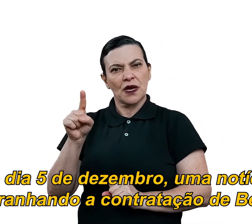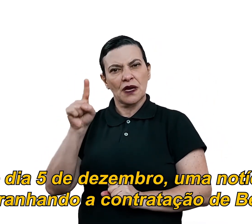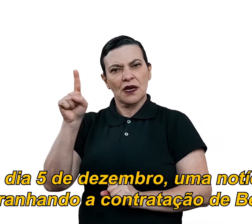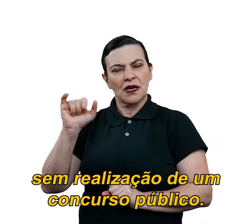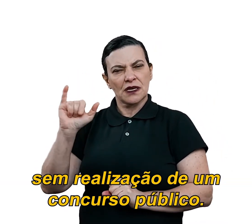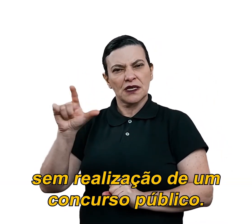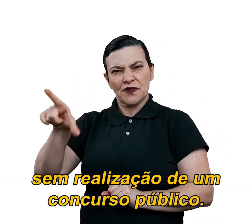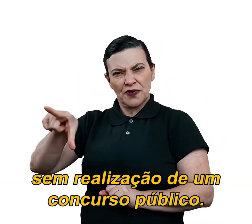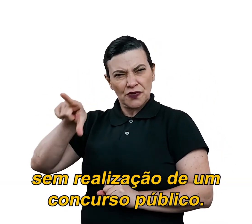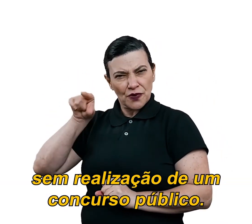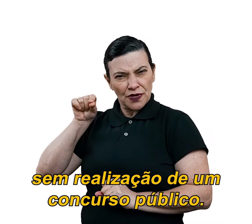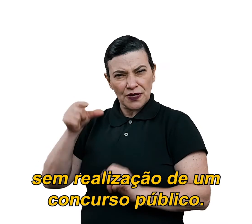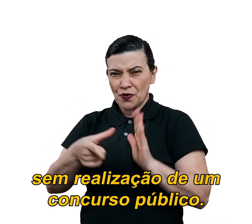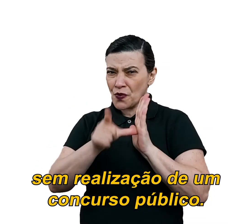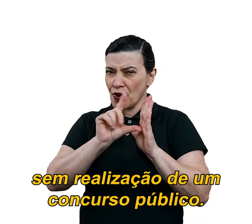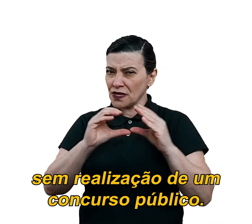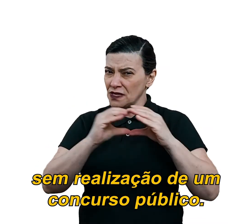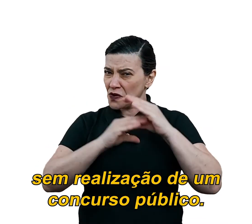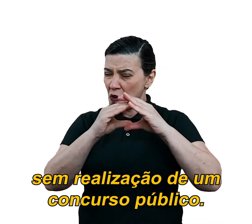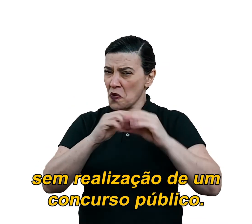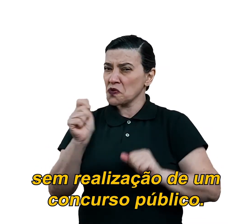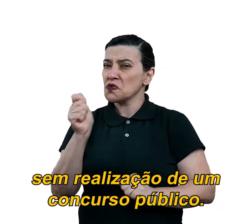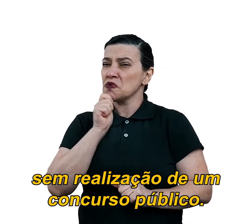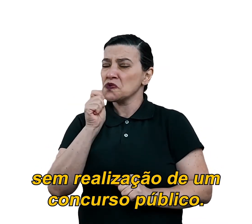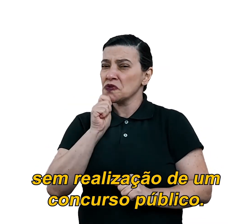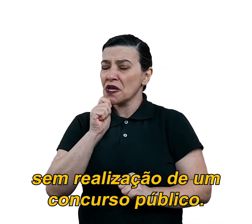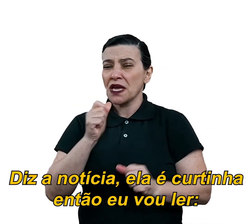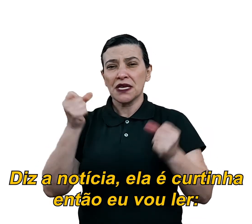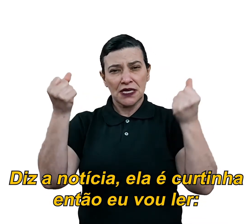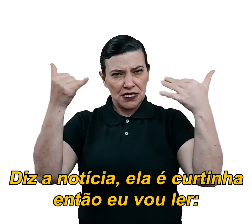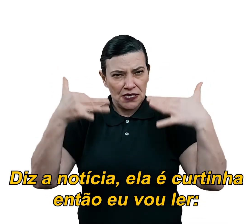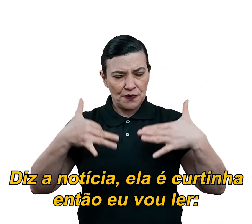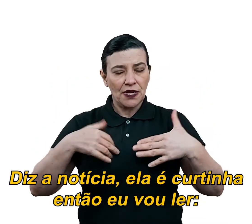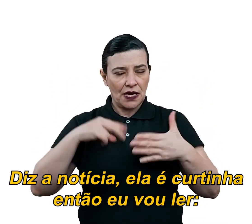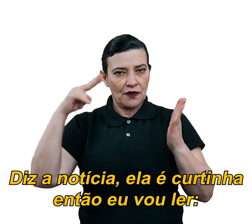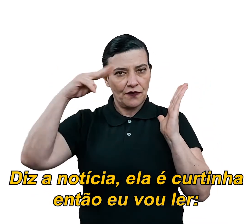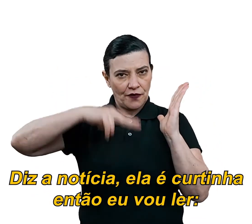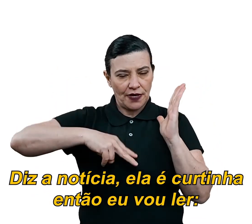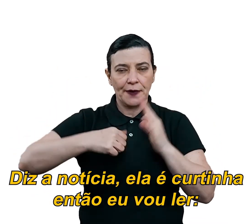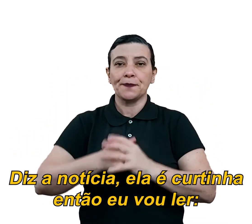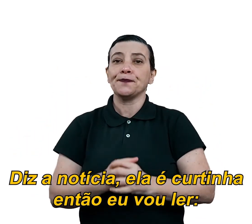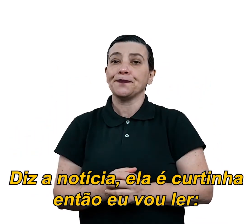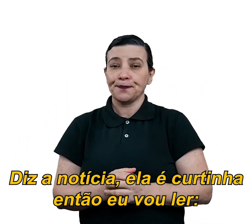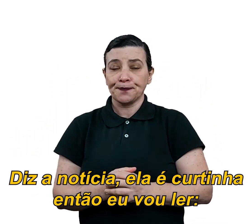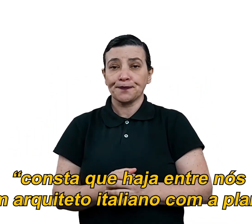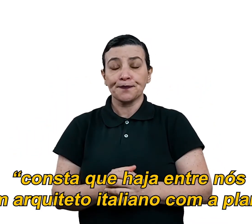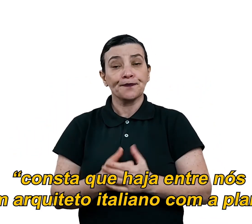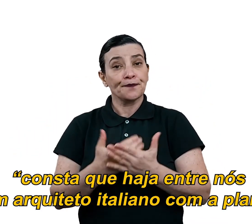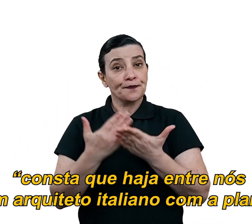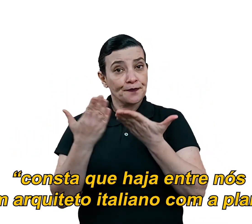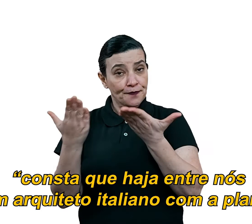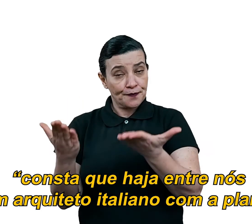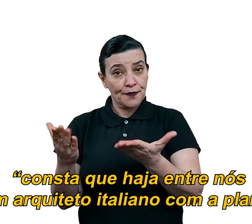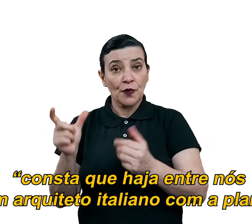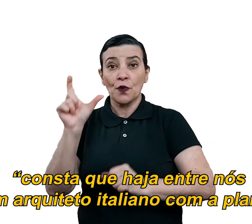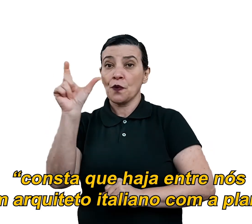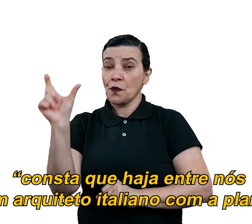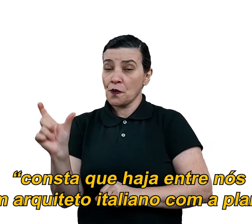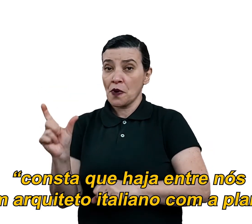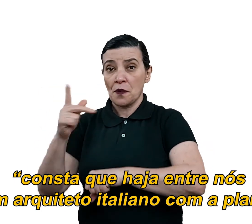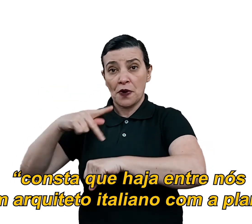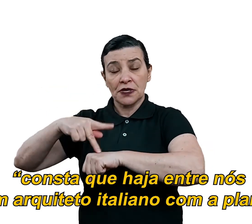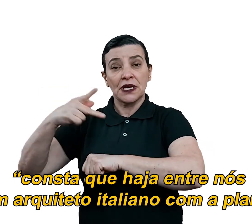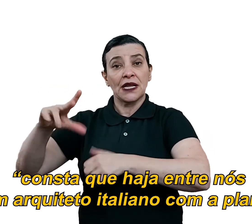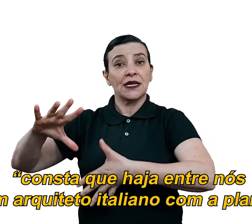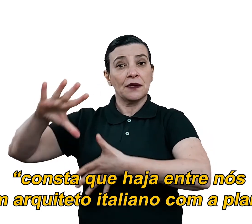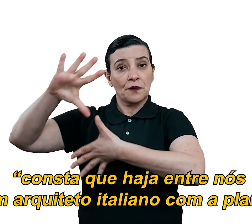de Bezzi sem realização de um concurso público. Diz a notícia, ela é curtinha, então vou ler. Consta que se acha entre nós um